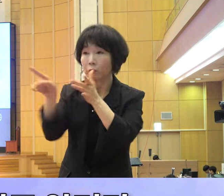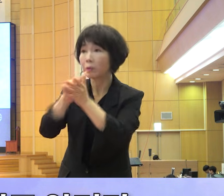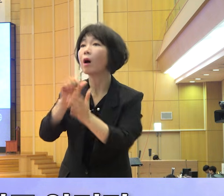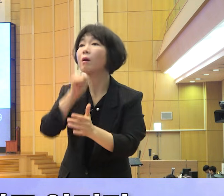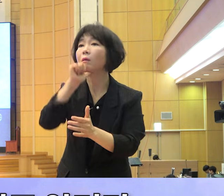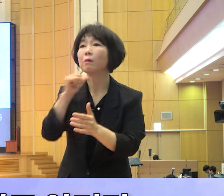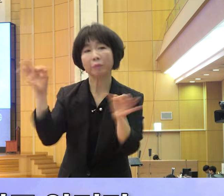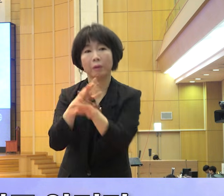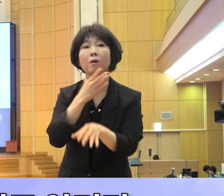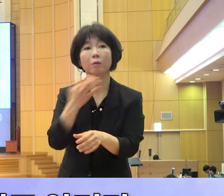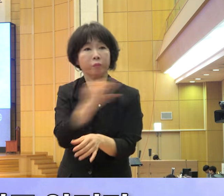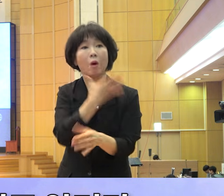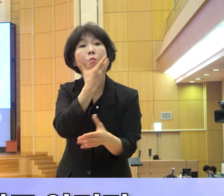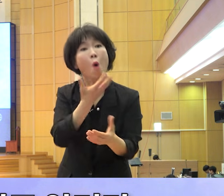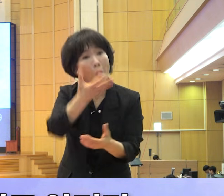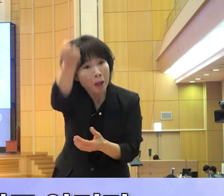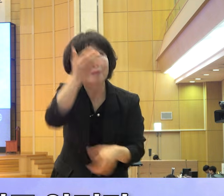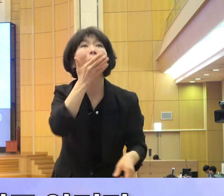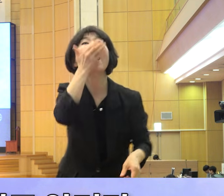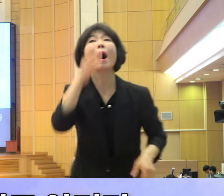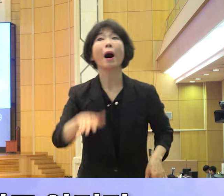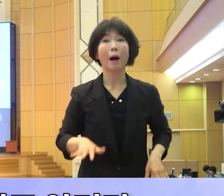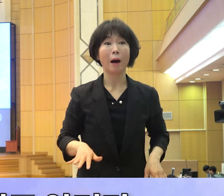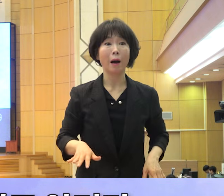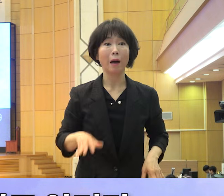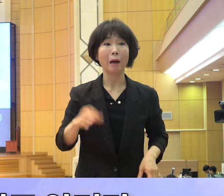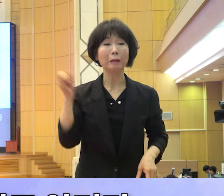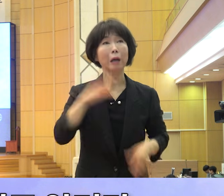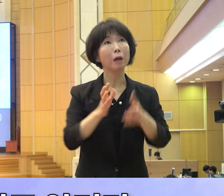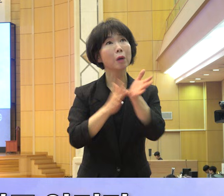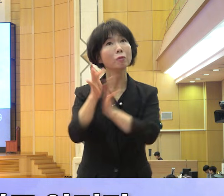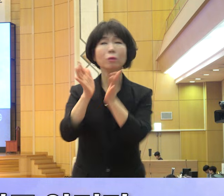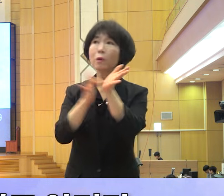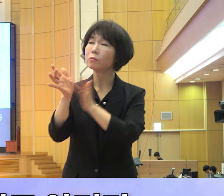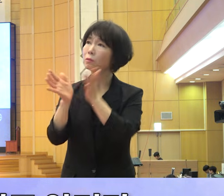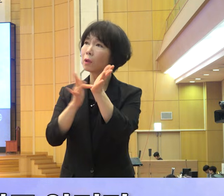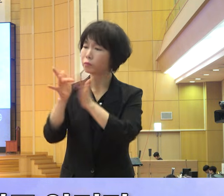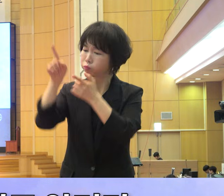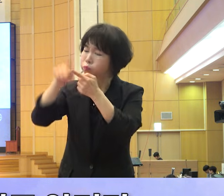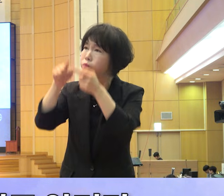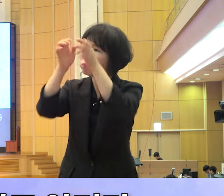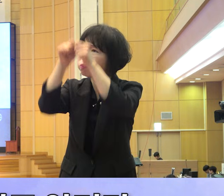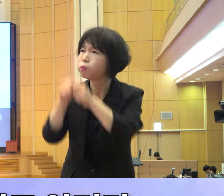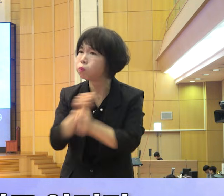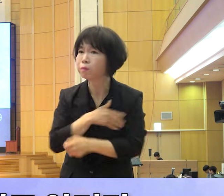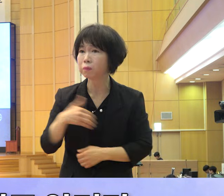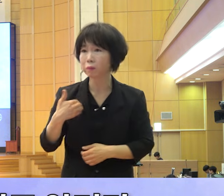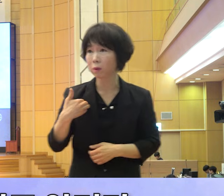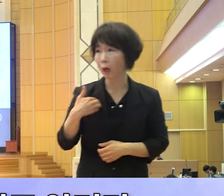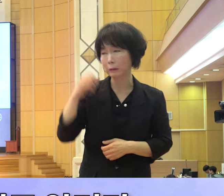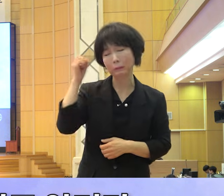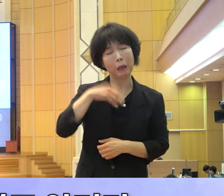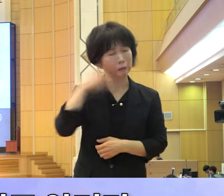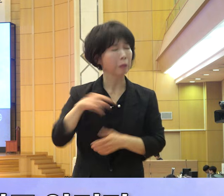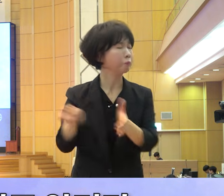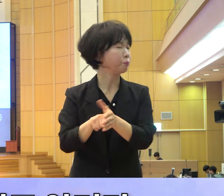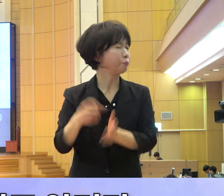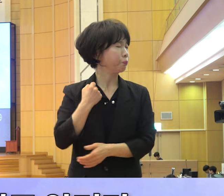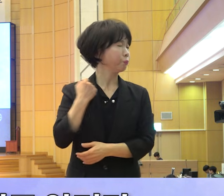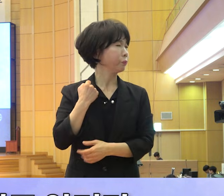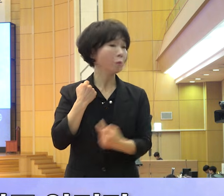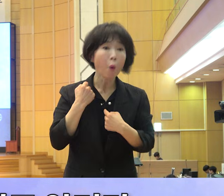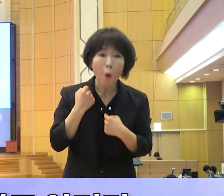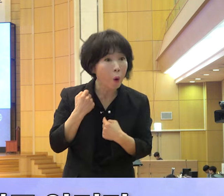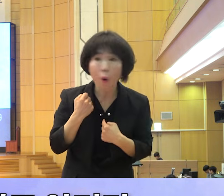사람이 되는데, 예수 믿는다고만 하고 예수를 알지 못한 채 믿고 예수를 모르니까